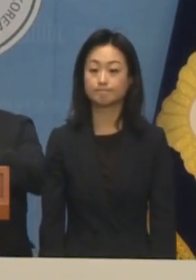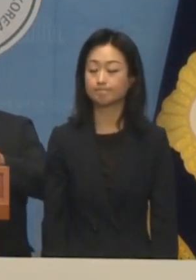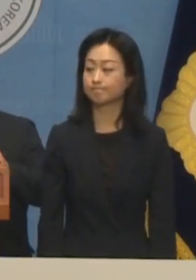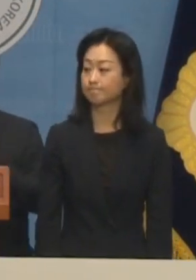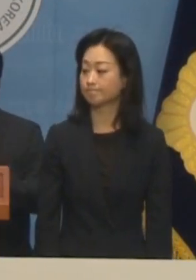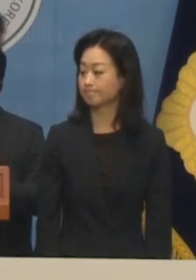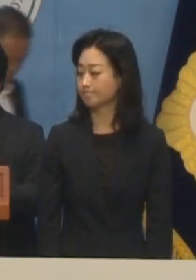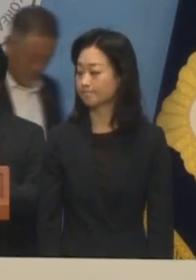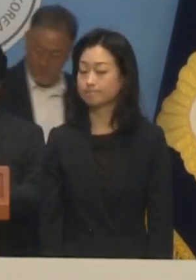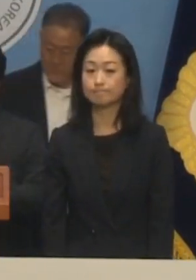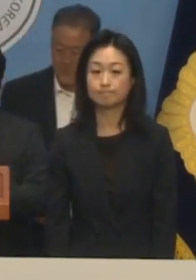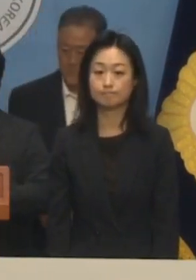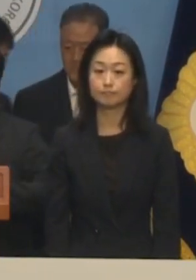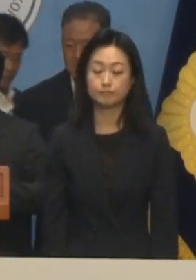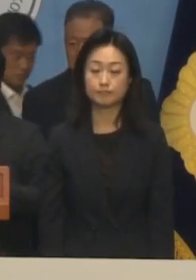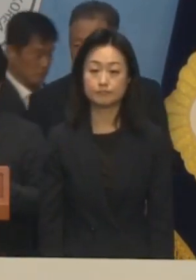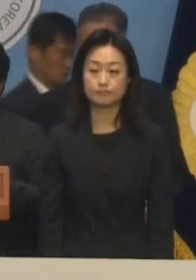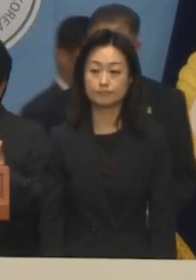이쪽에서